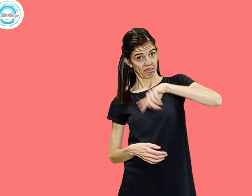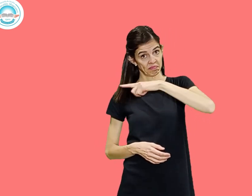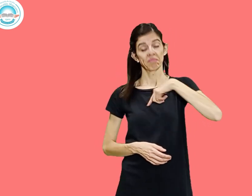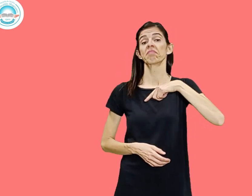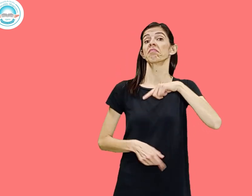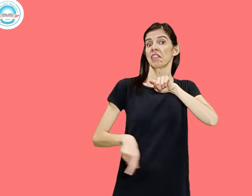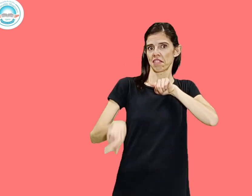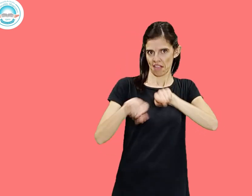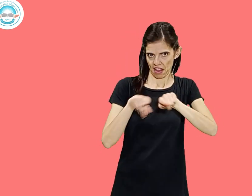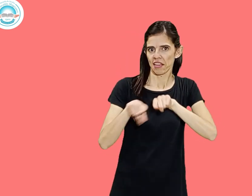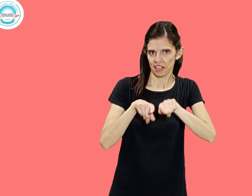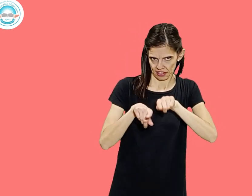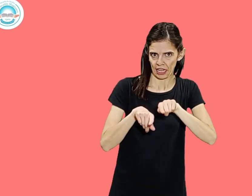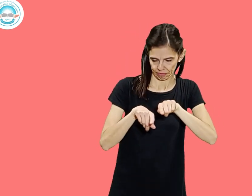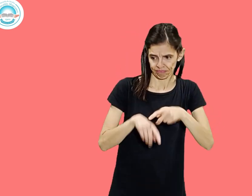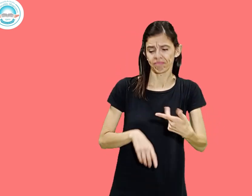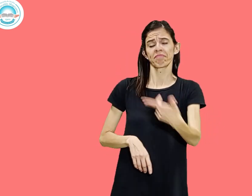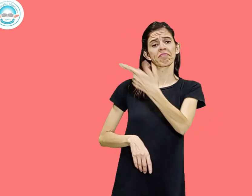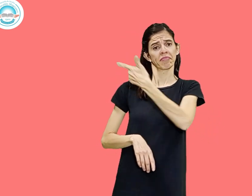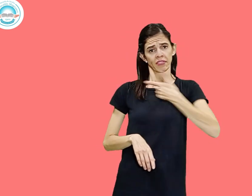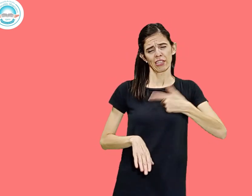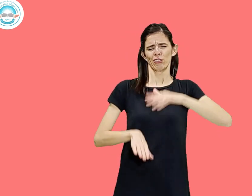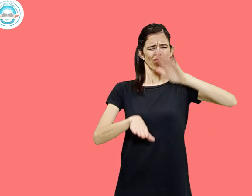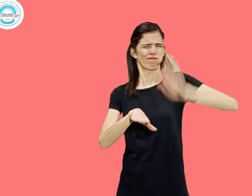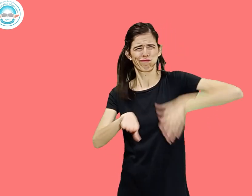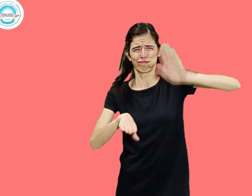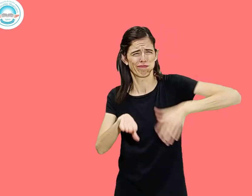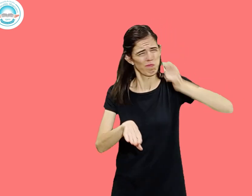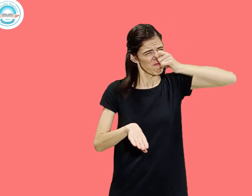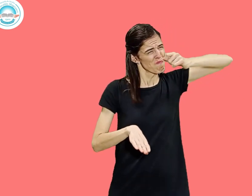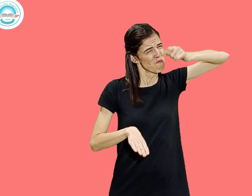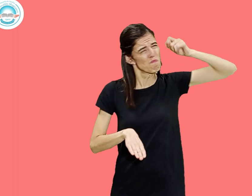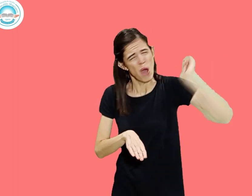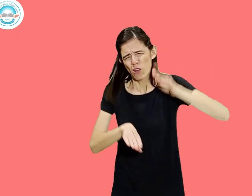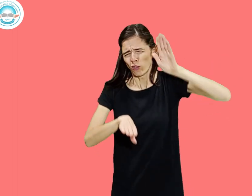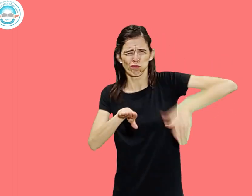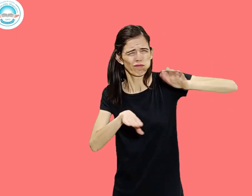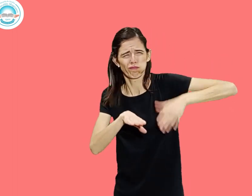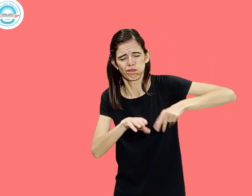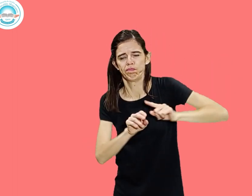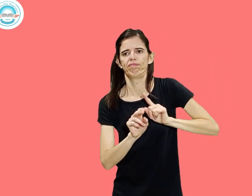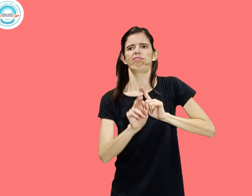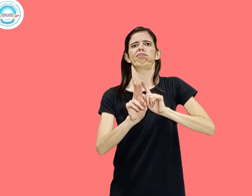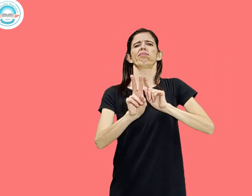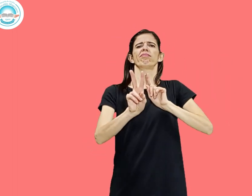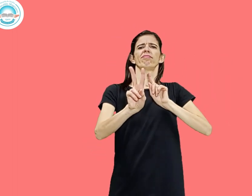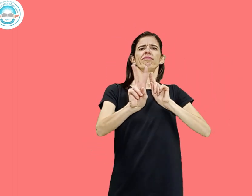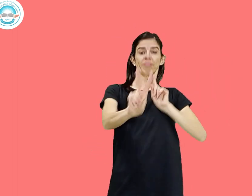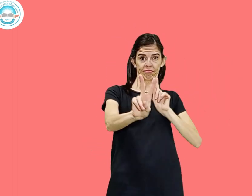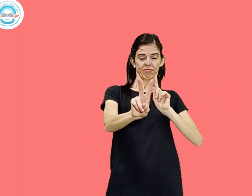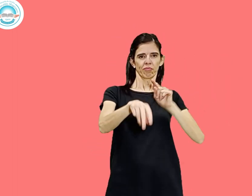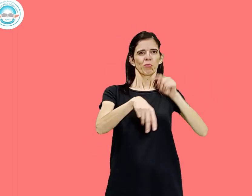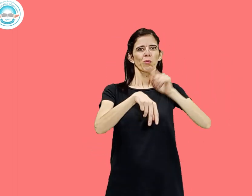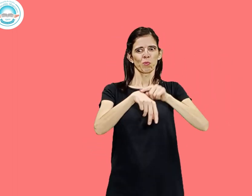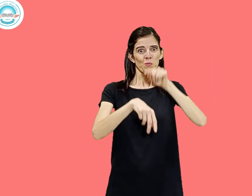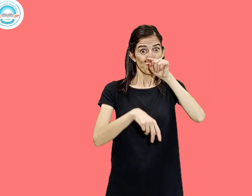ella propuso que jugáramos una carrera los tres tomamos velocidad pero me quedé